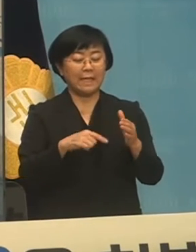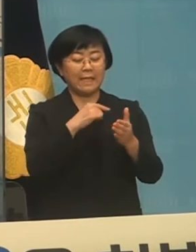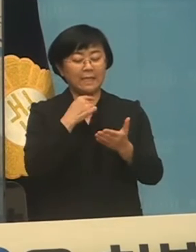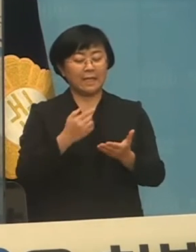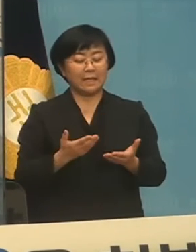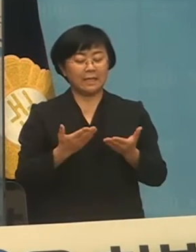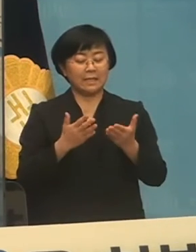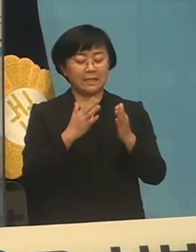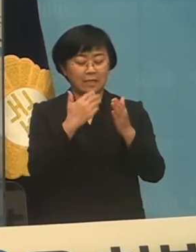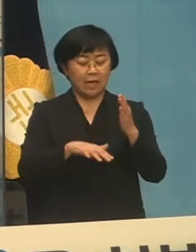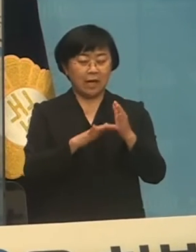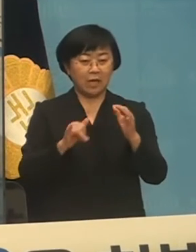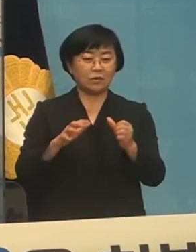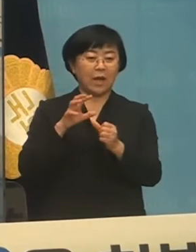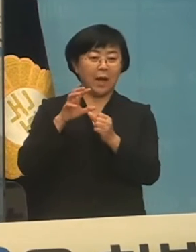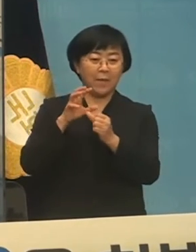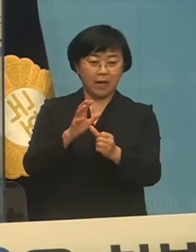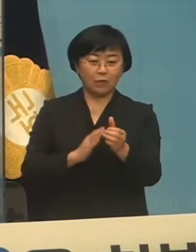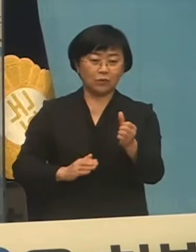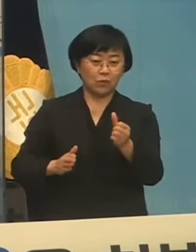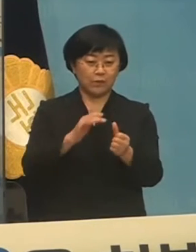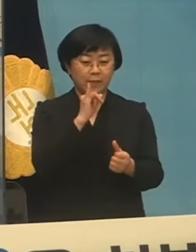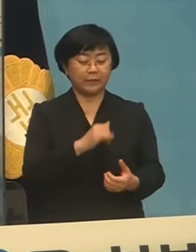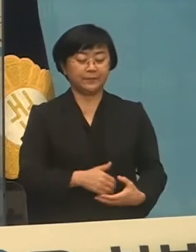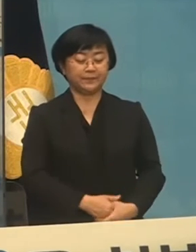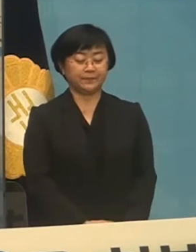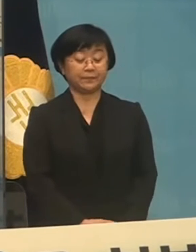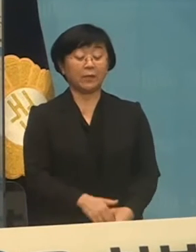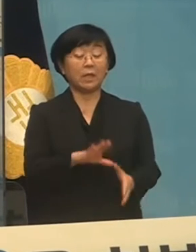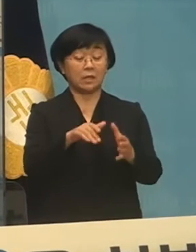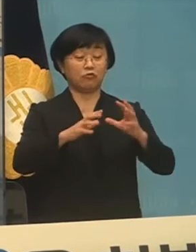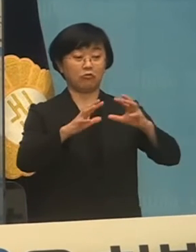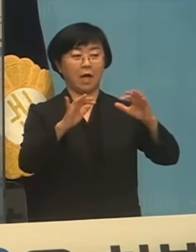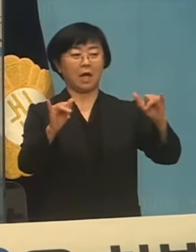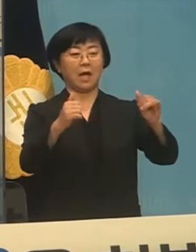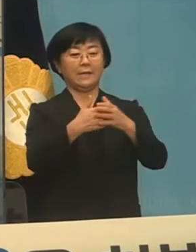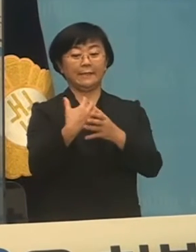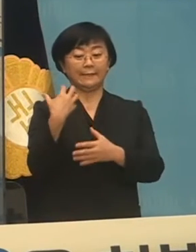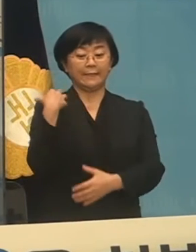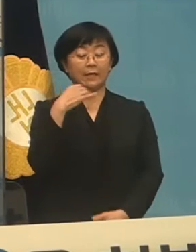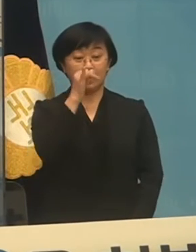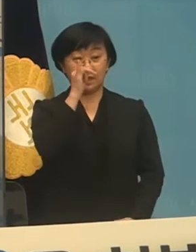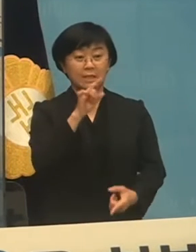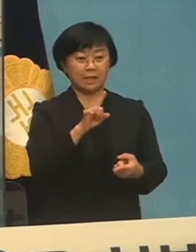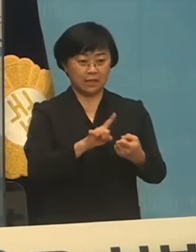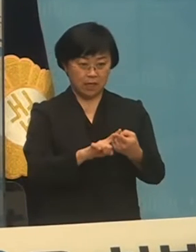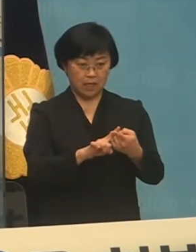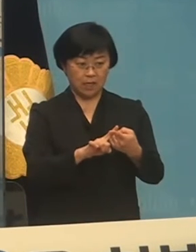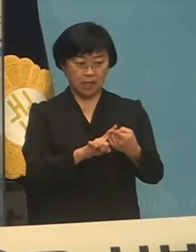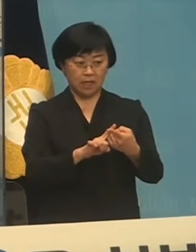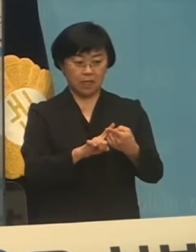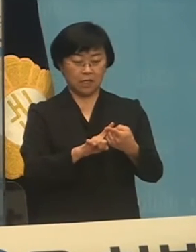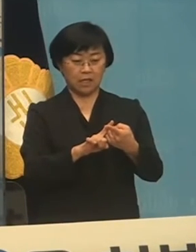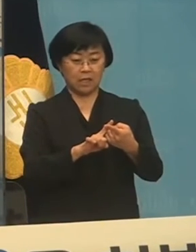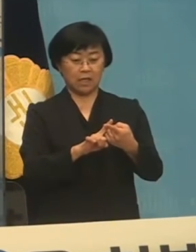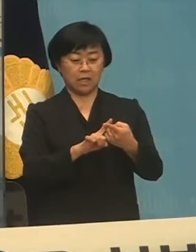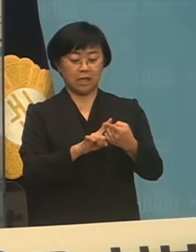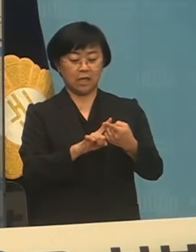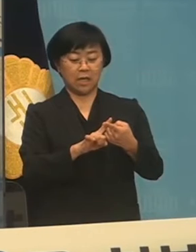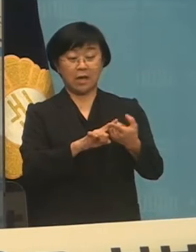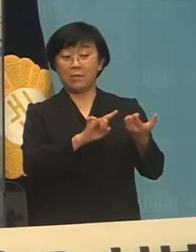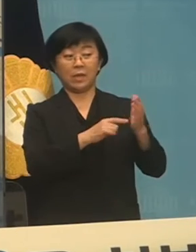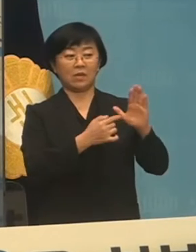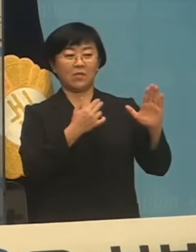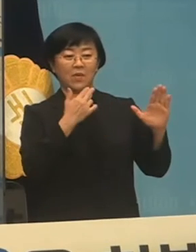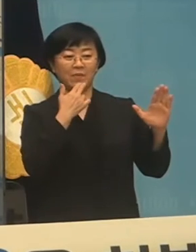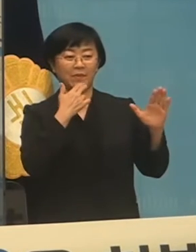압박하기도 하고 회유하기도 했습니다. 당시 국가가 어떤 책임이 있는지도 그 존모가 밝혀지지